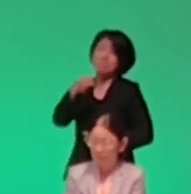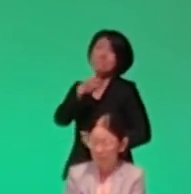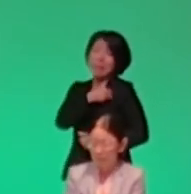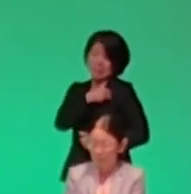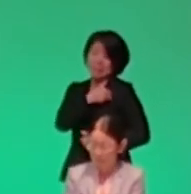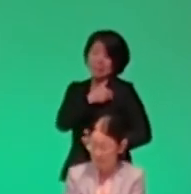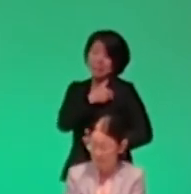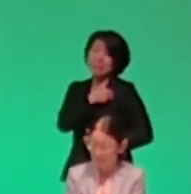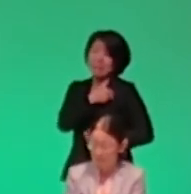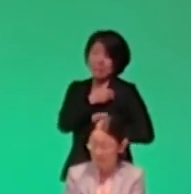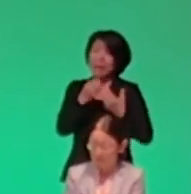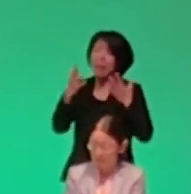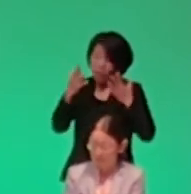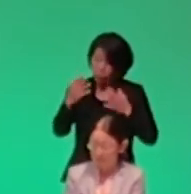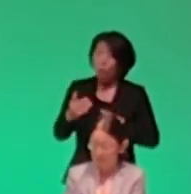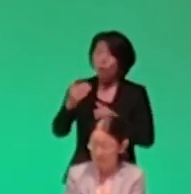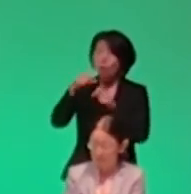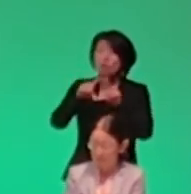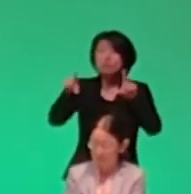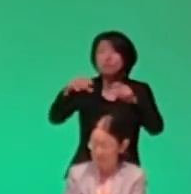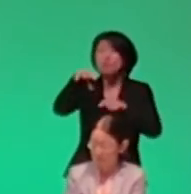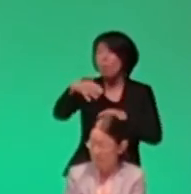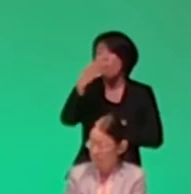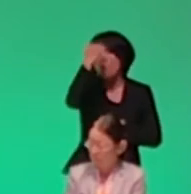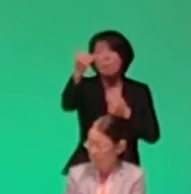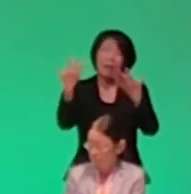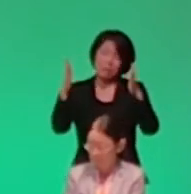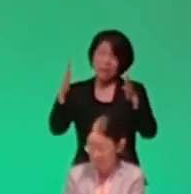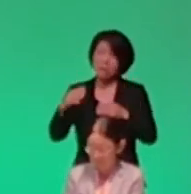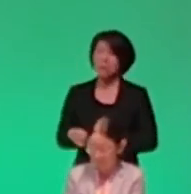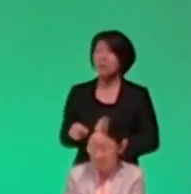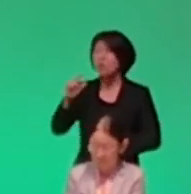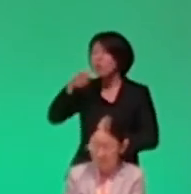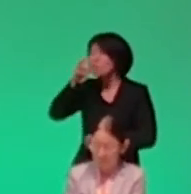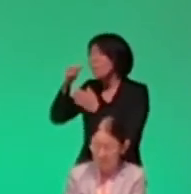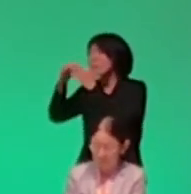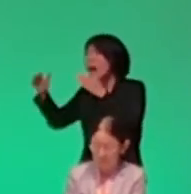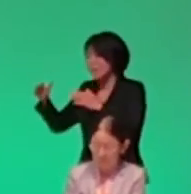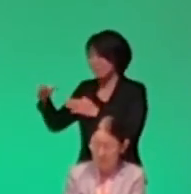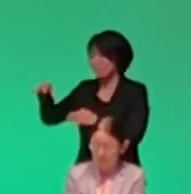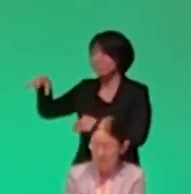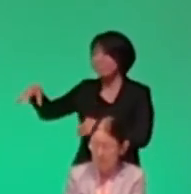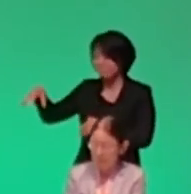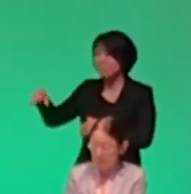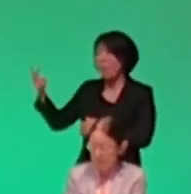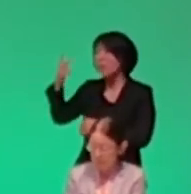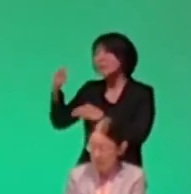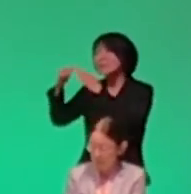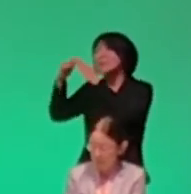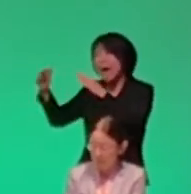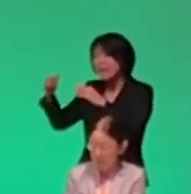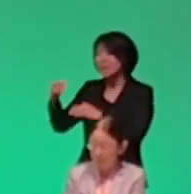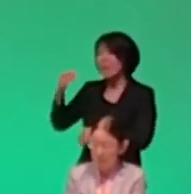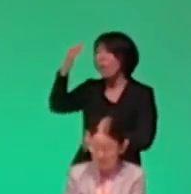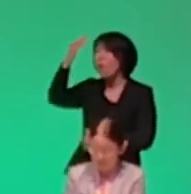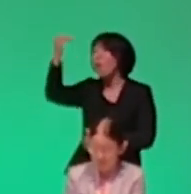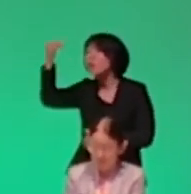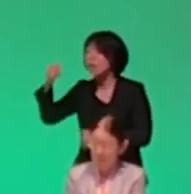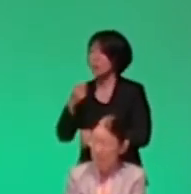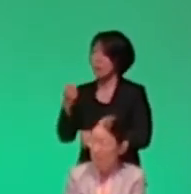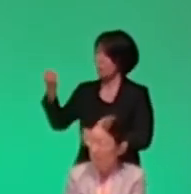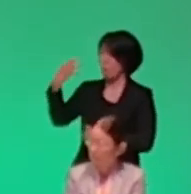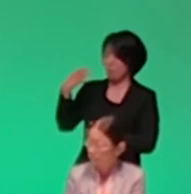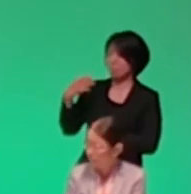ともなとこに呼ばれません。なんかちょっとしたその居酒屋での飲み会の二次会においでって言われるん